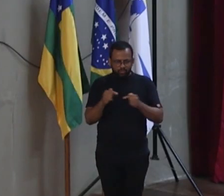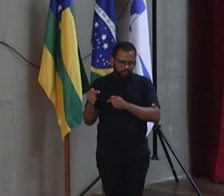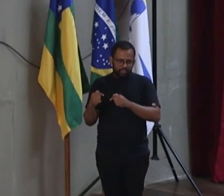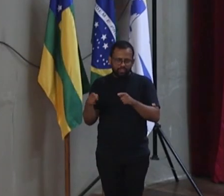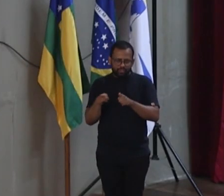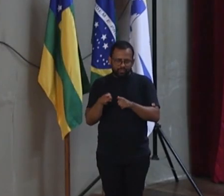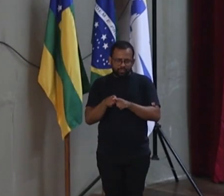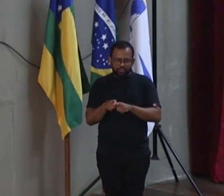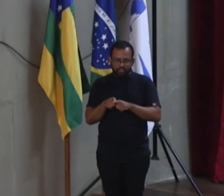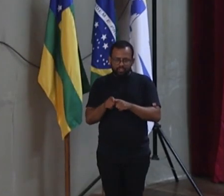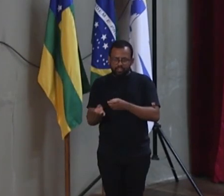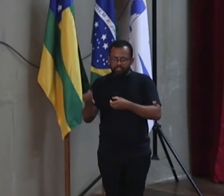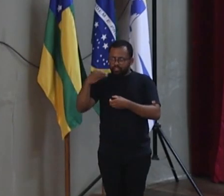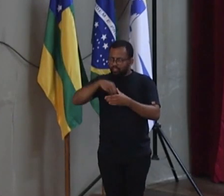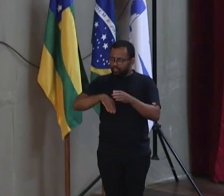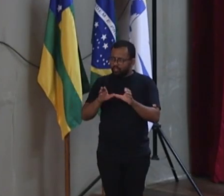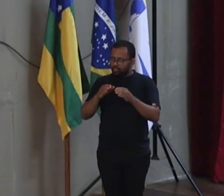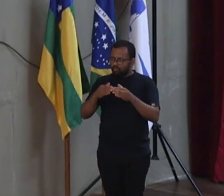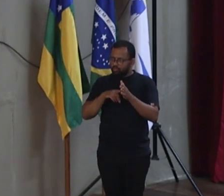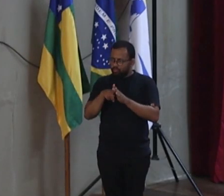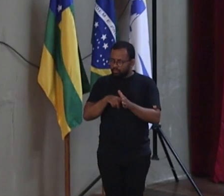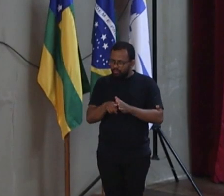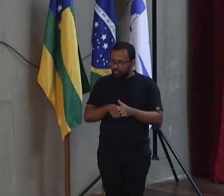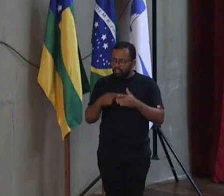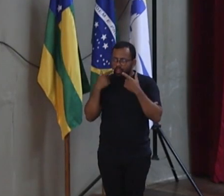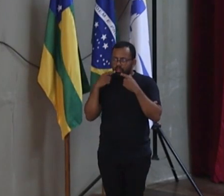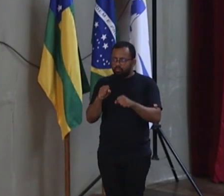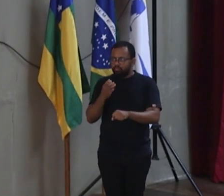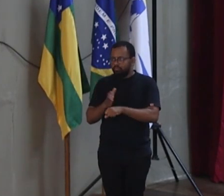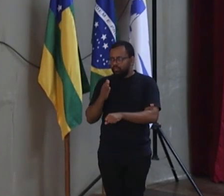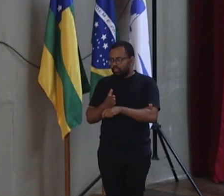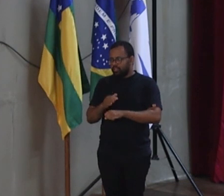E aí, mesmo dentro do grupo de trabalho de linguística aplicada.